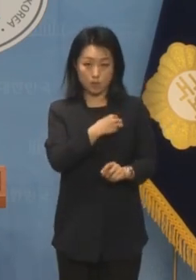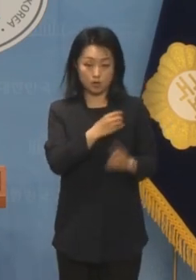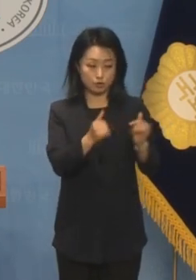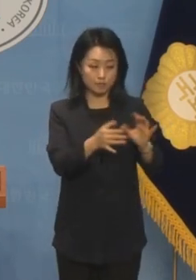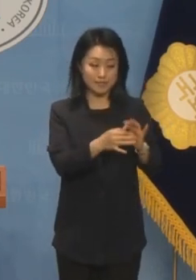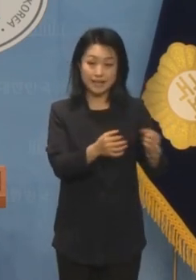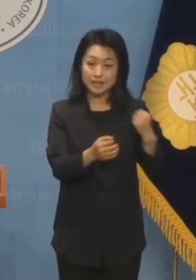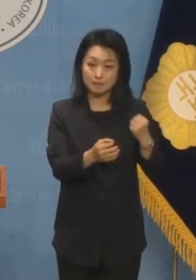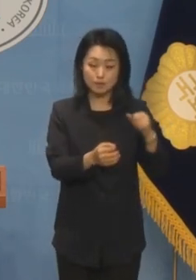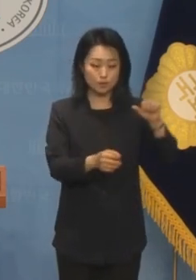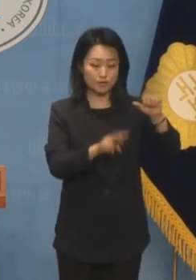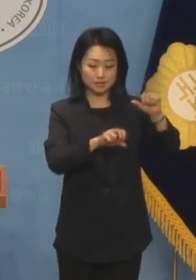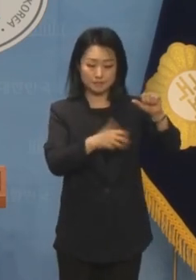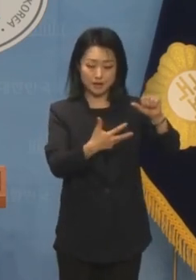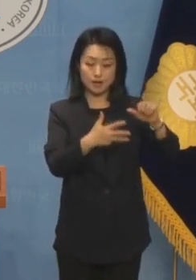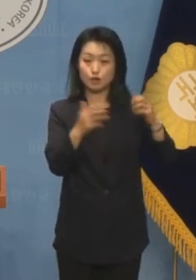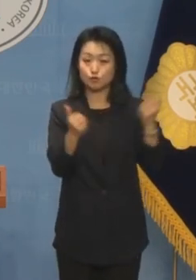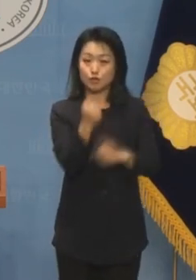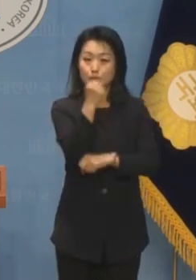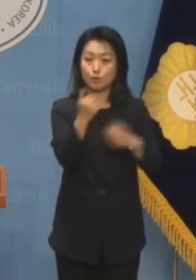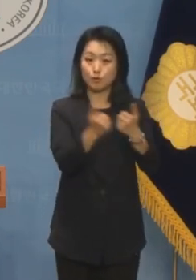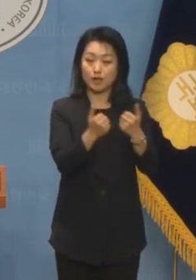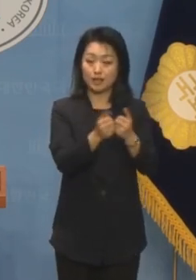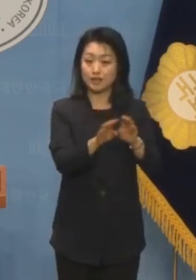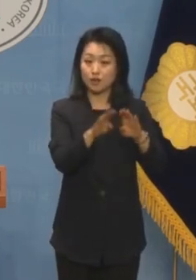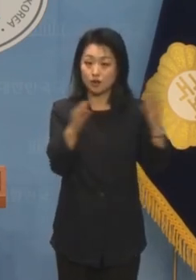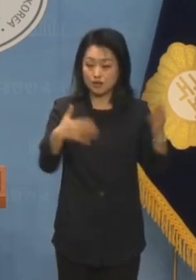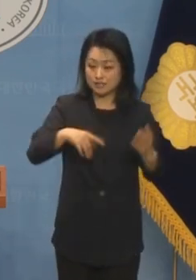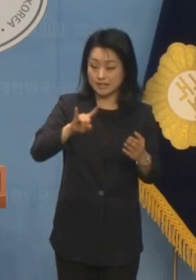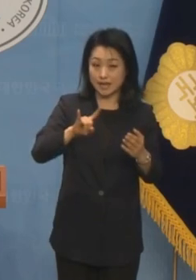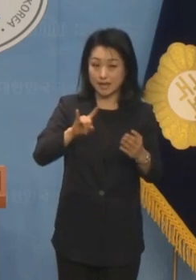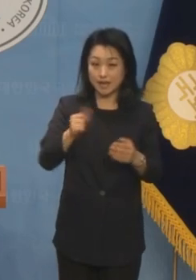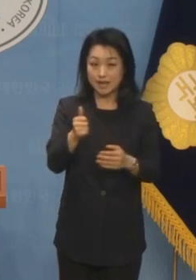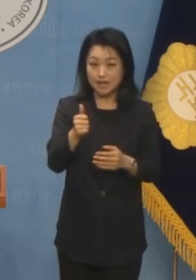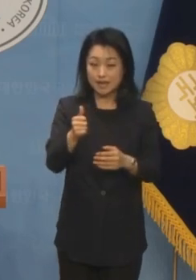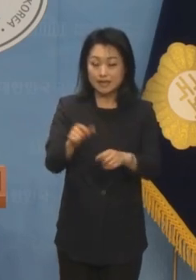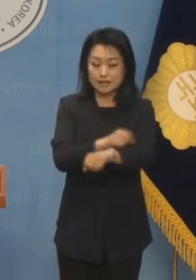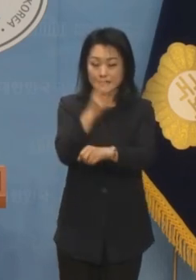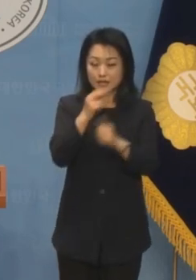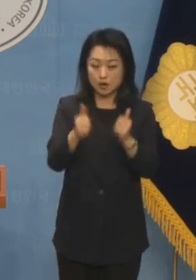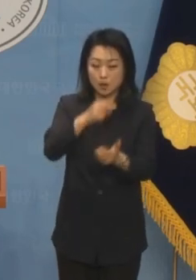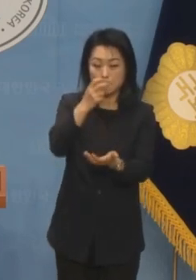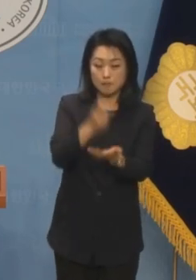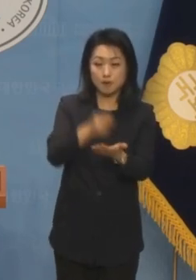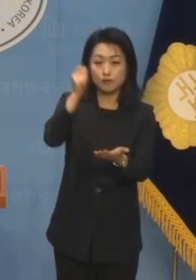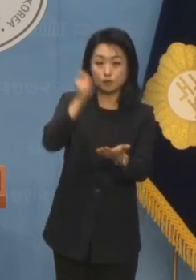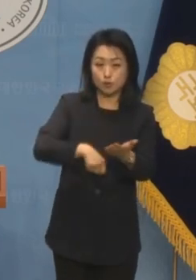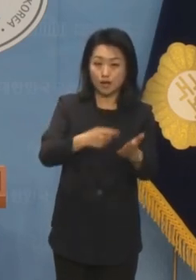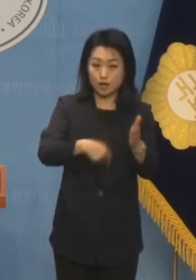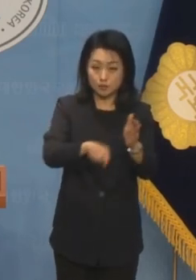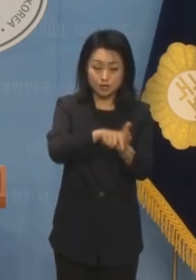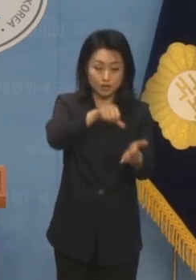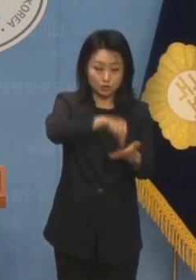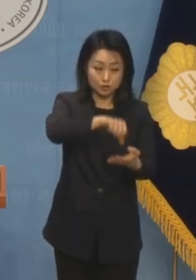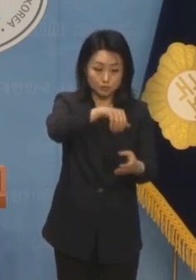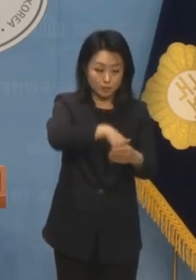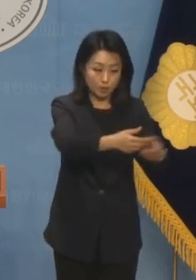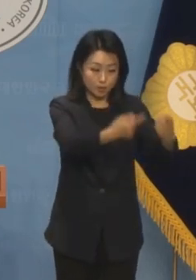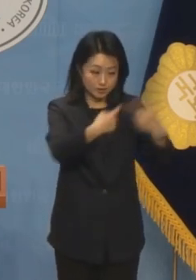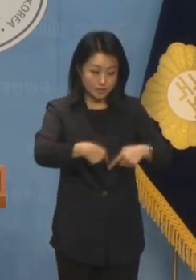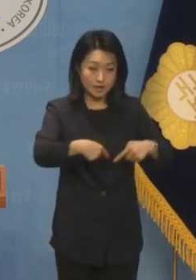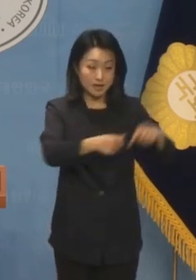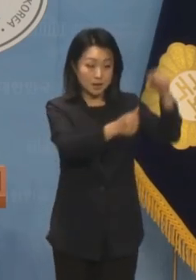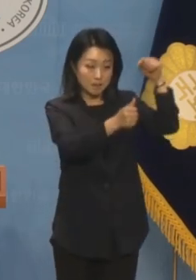국민의힘에 5월 28일 국회 본회의에서 최혜병 특검법이 재의결될 수 있도록 표결에 임하라고